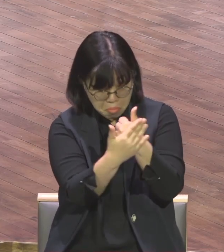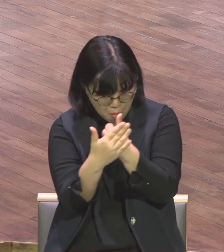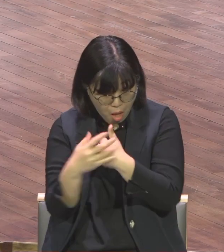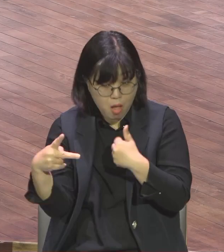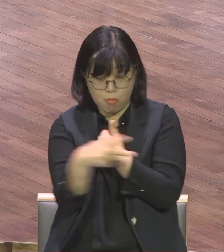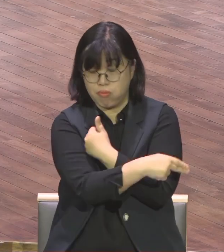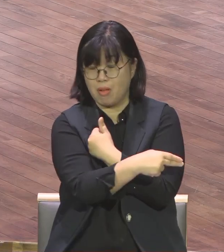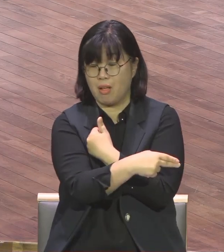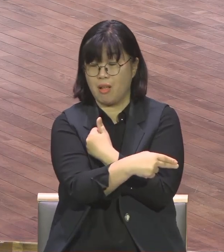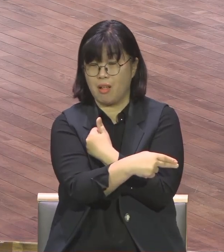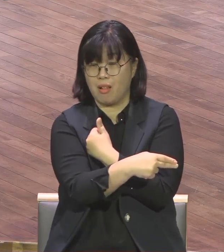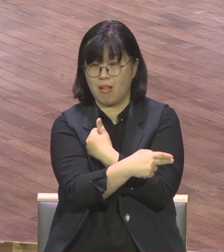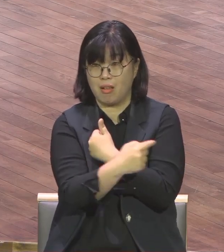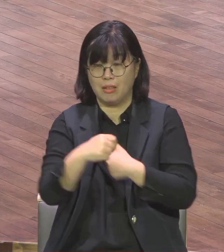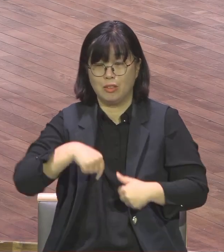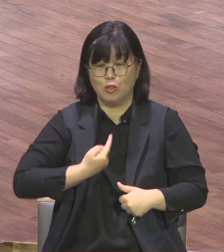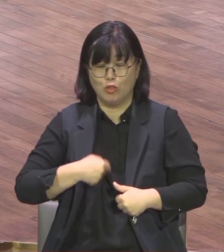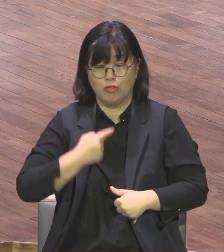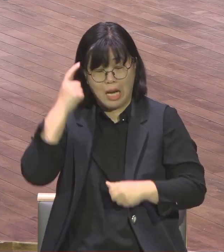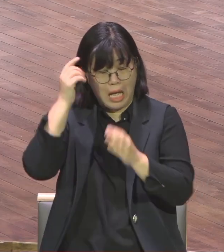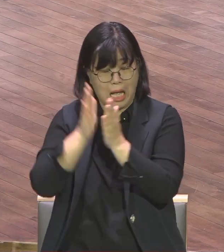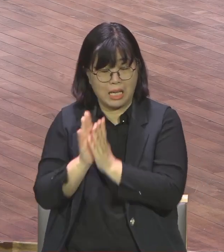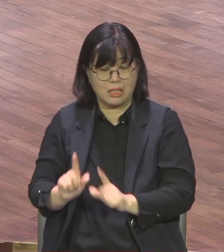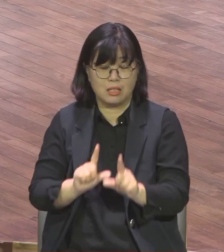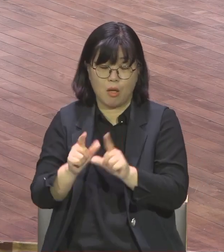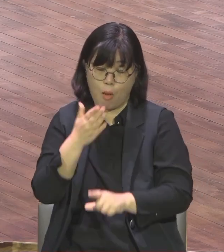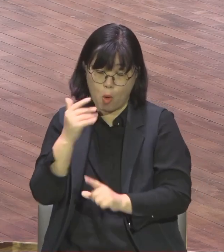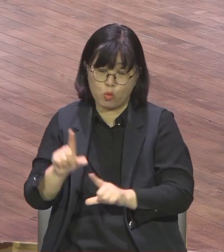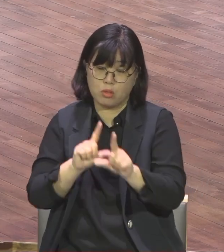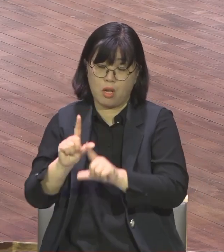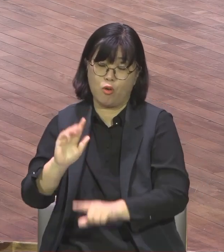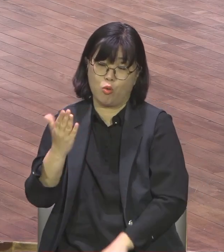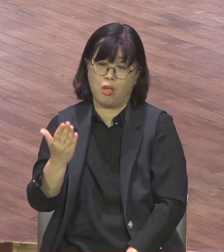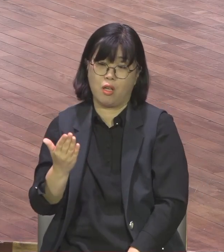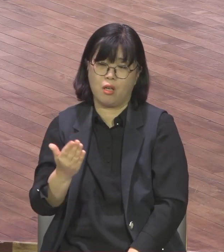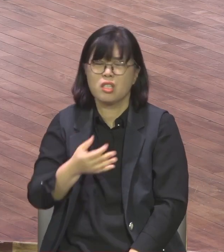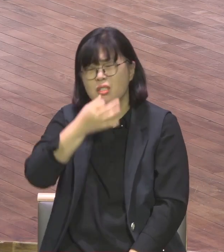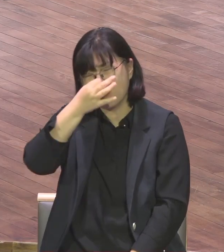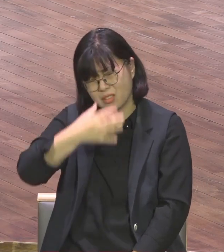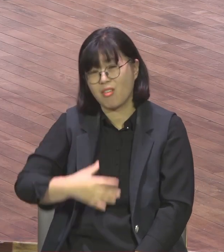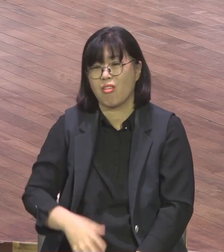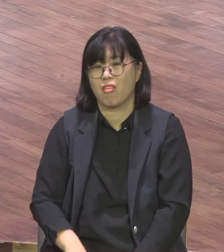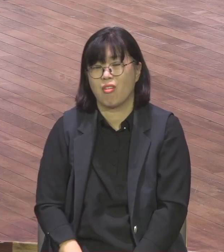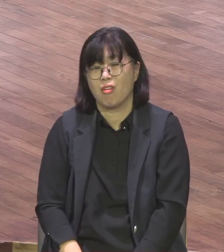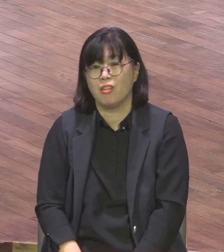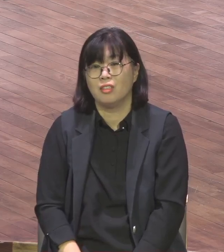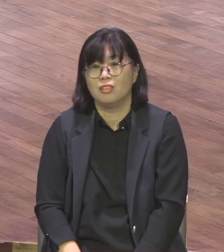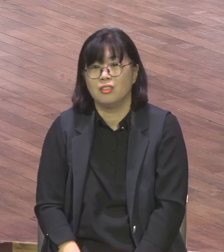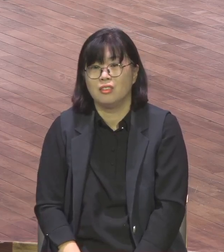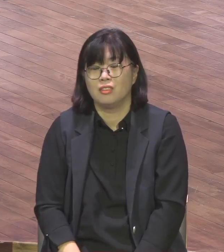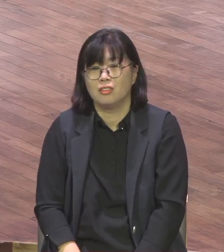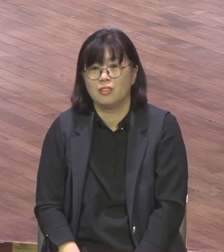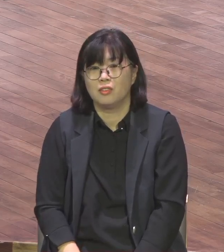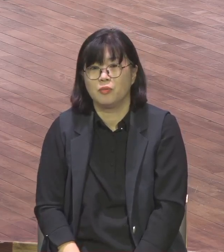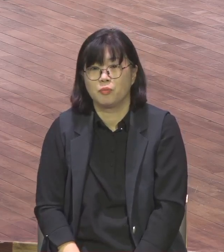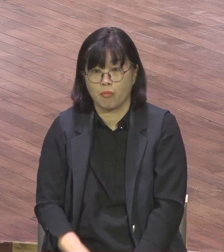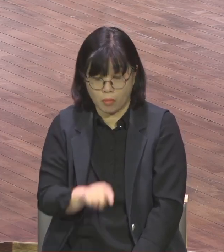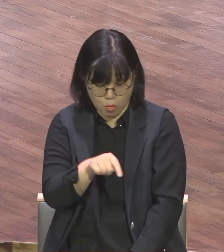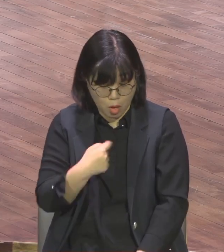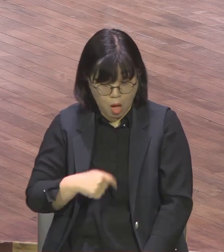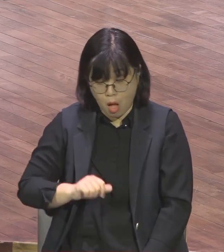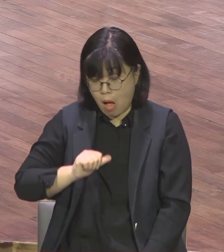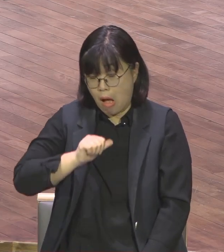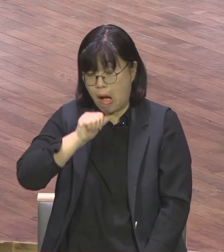더 이상 구제 대상에서 벗어났다면, 그래서 초대교회 당시에는 구제가 교회에 해결해야